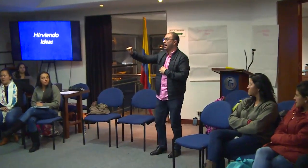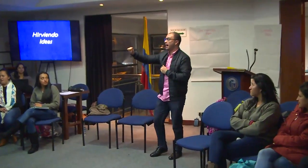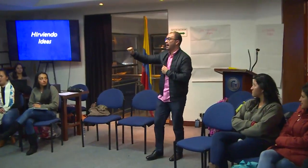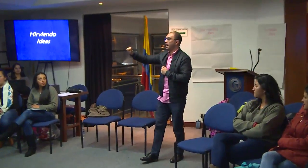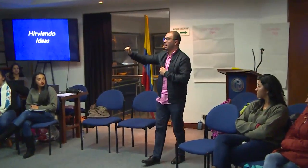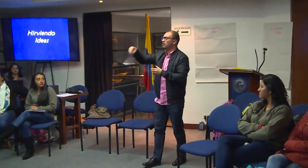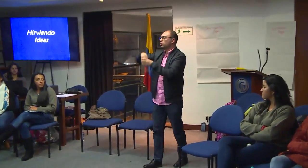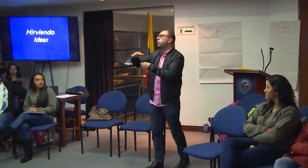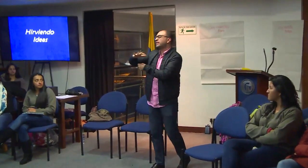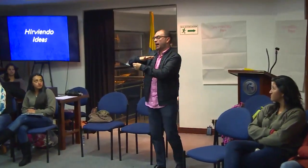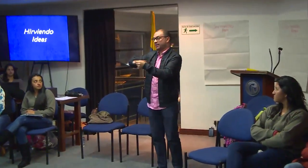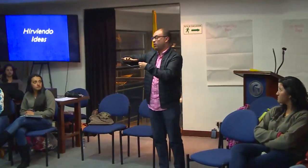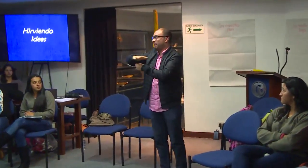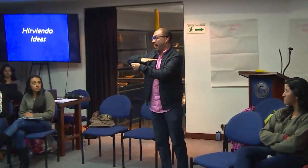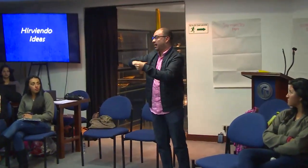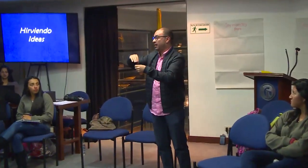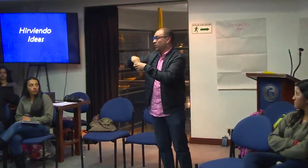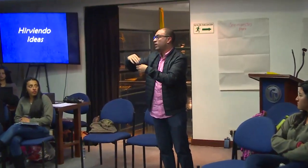Gama,